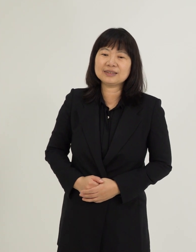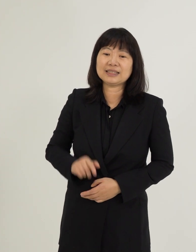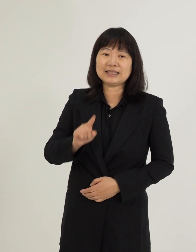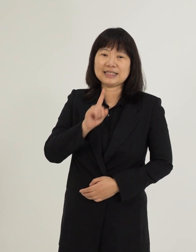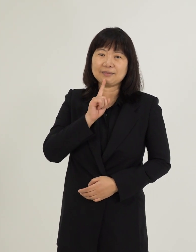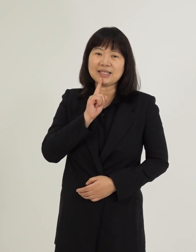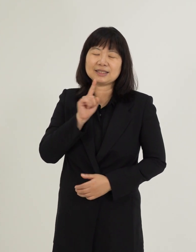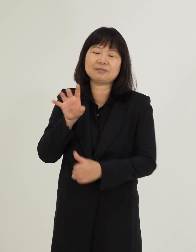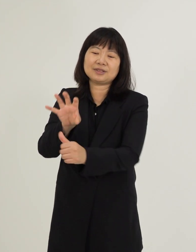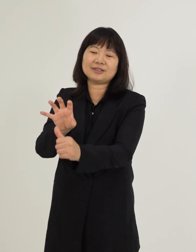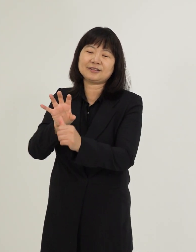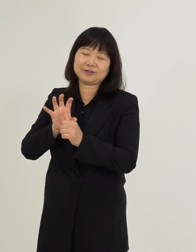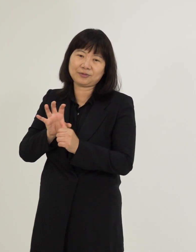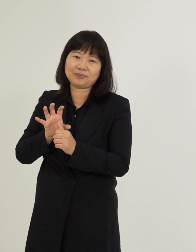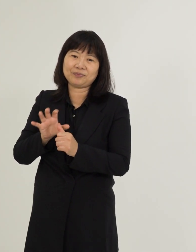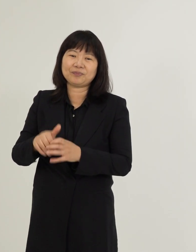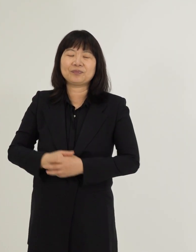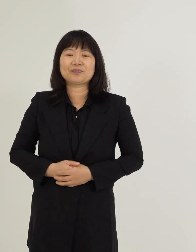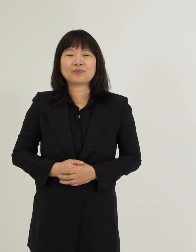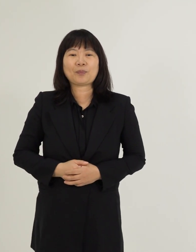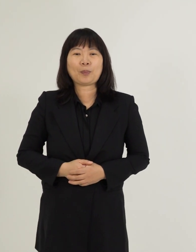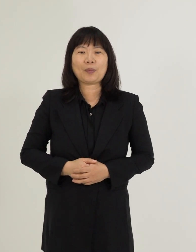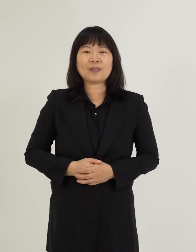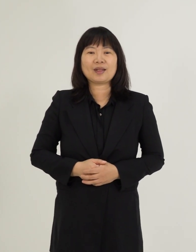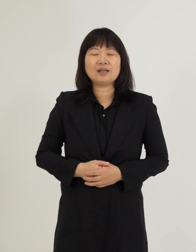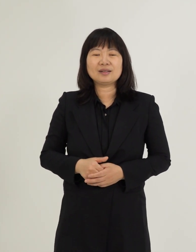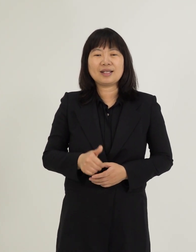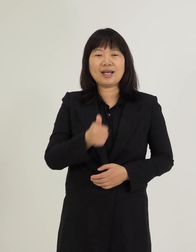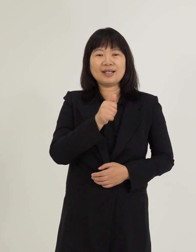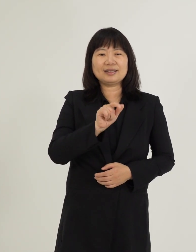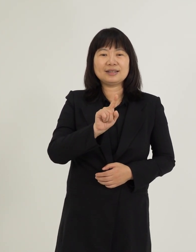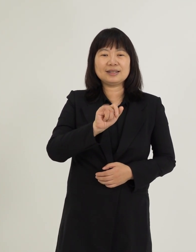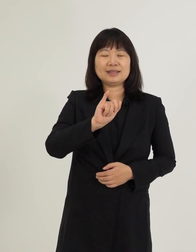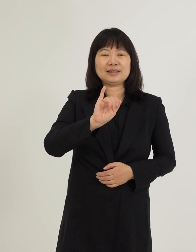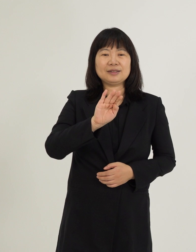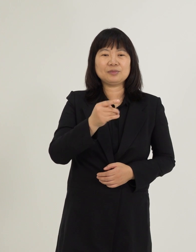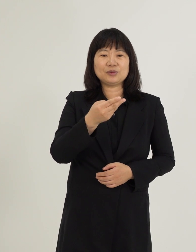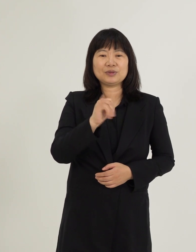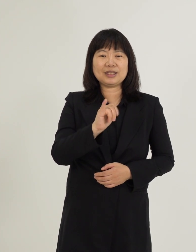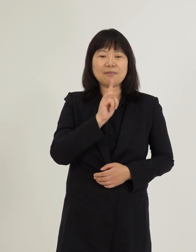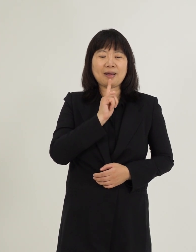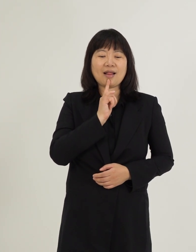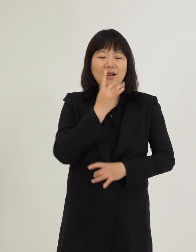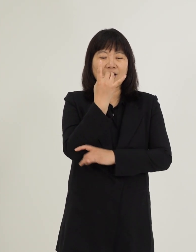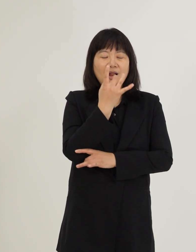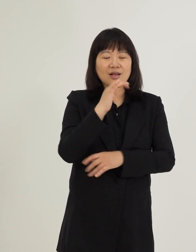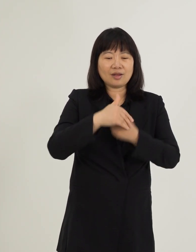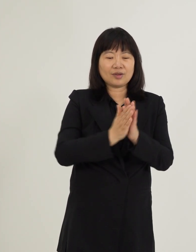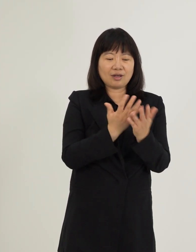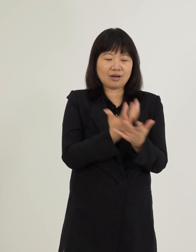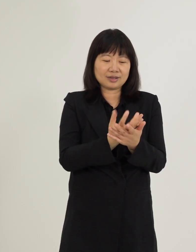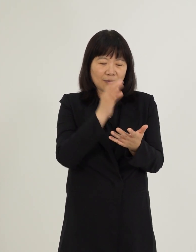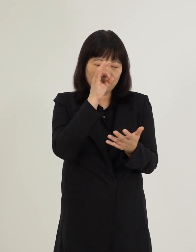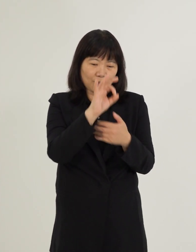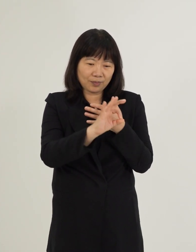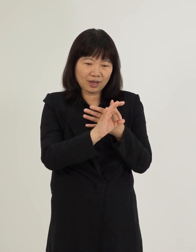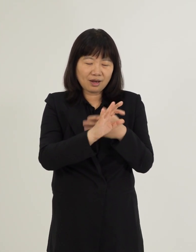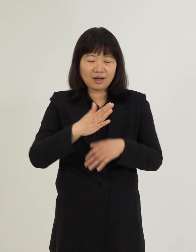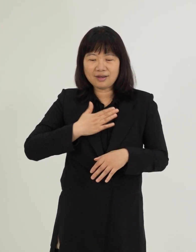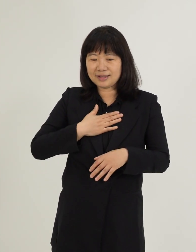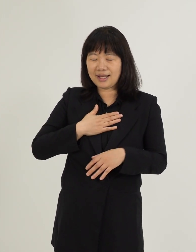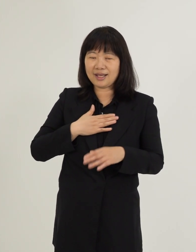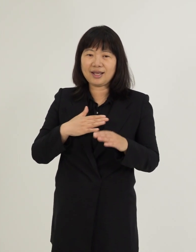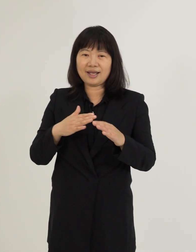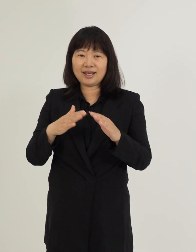인용하신 거예요. 그런데 히브리 원문을 보면 내 집은 만민이 기도하는 집이라는